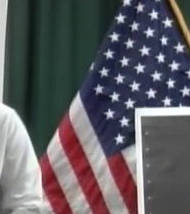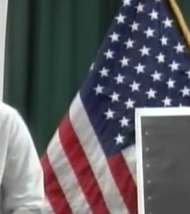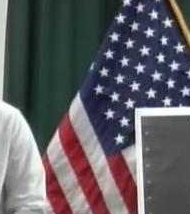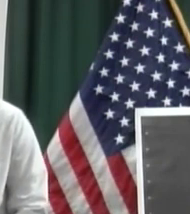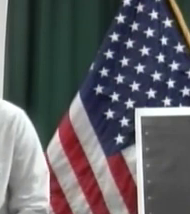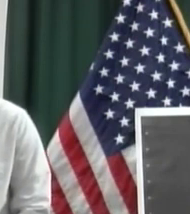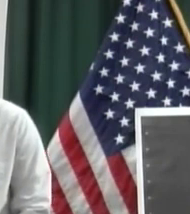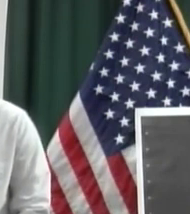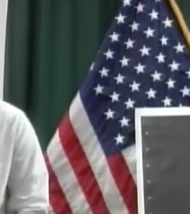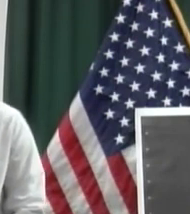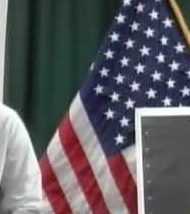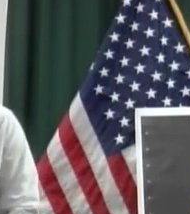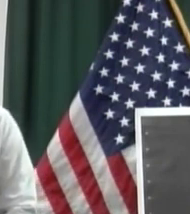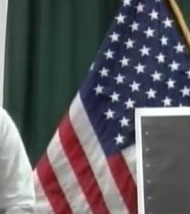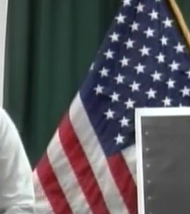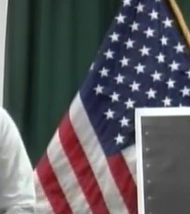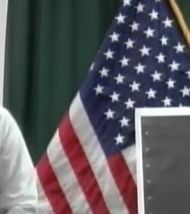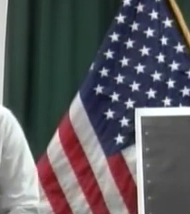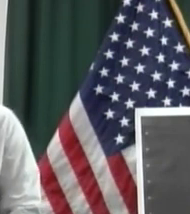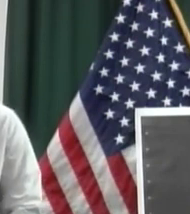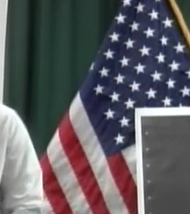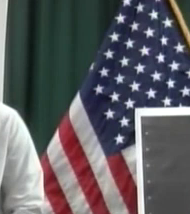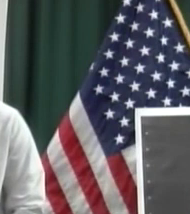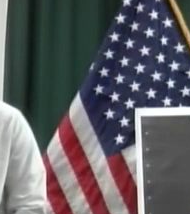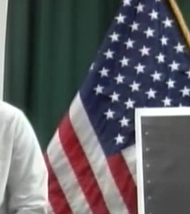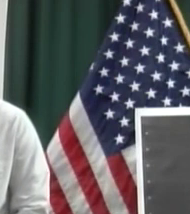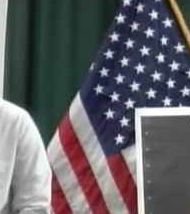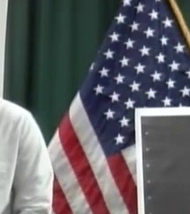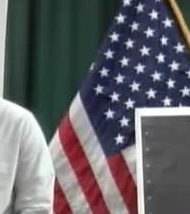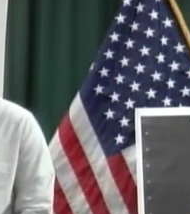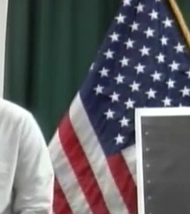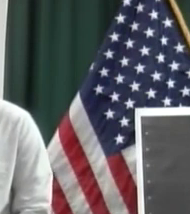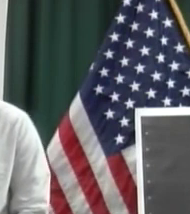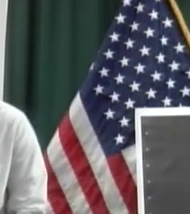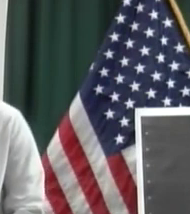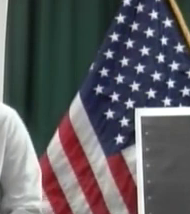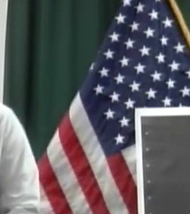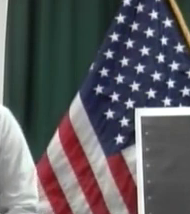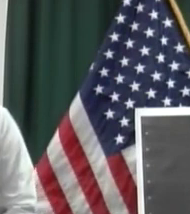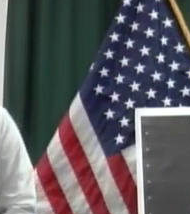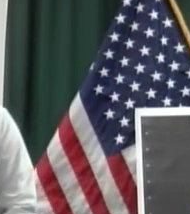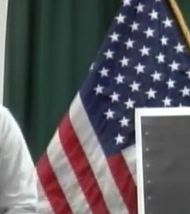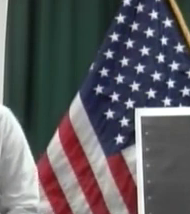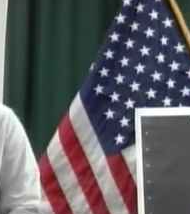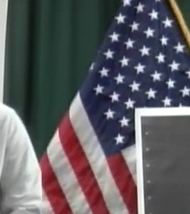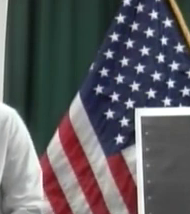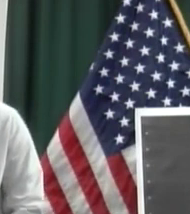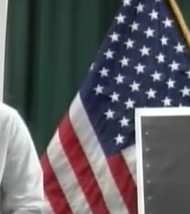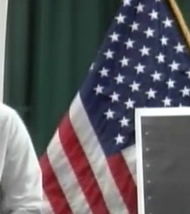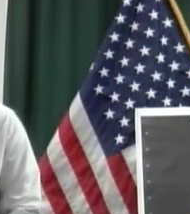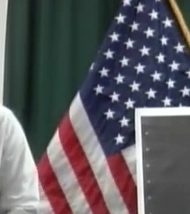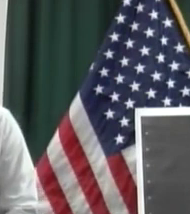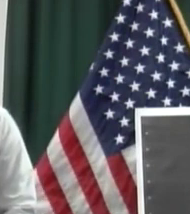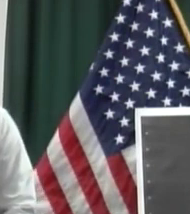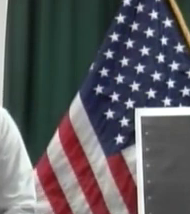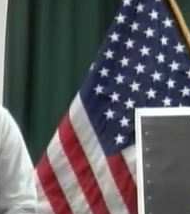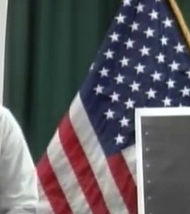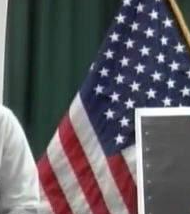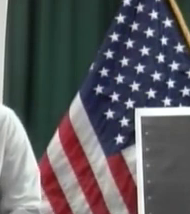tocar taps y sonar la campana final del servicio de los bomberos. La ceremonia concluirá